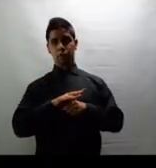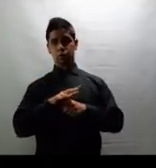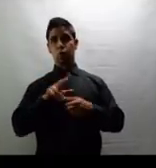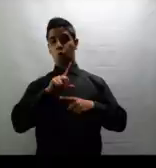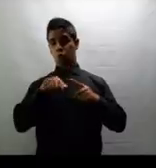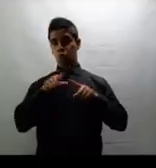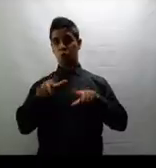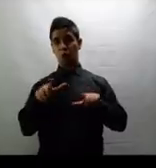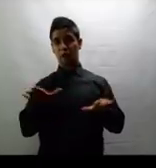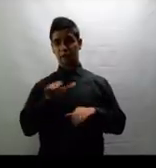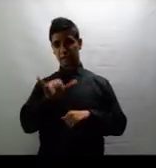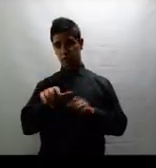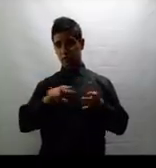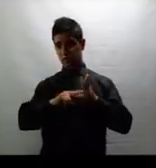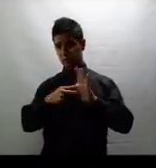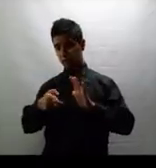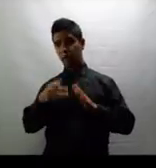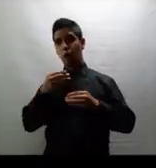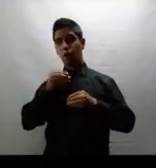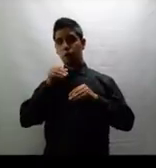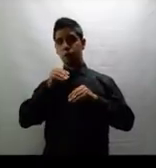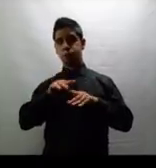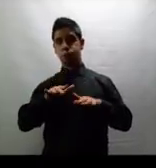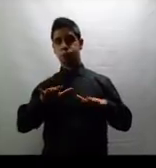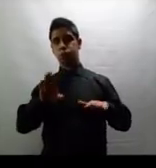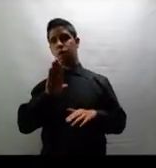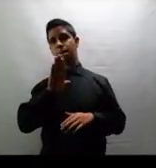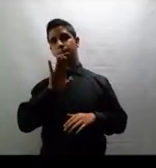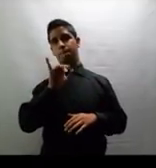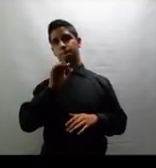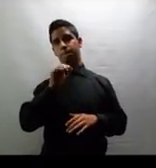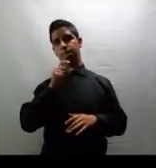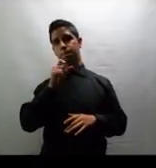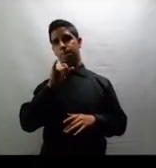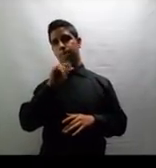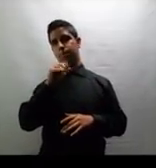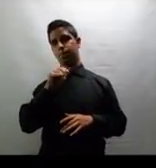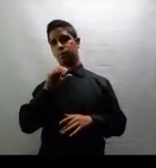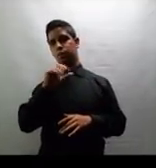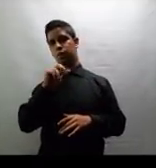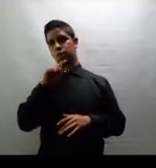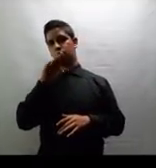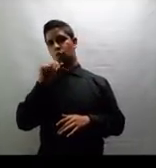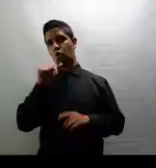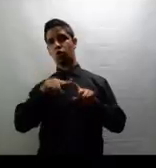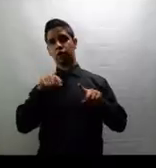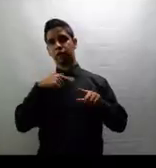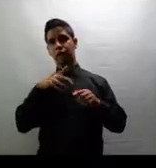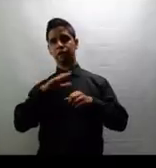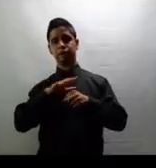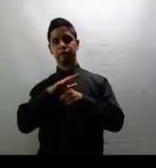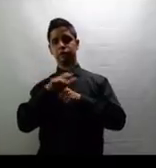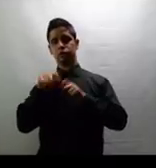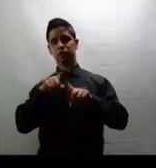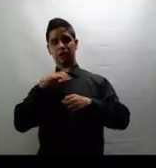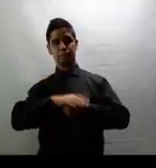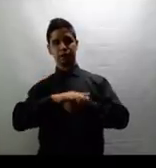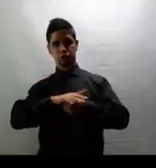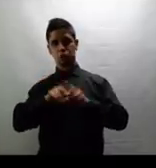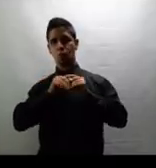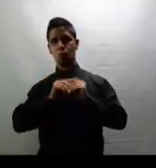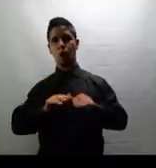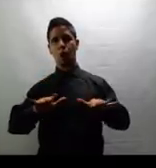haces eso está liberando dióxido de carbono represado y cargado de estrés y oxigenando tus órganos y tu sangre